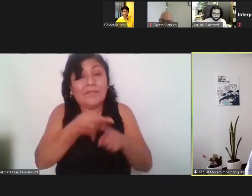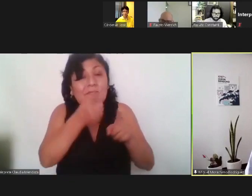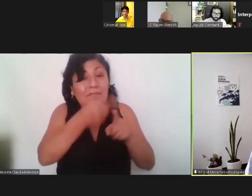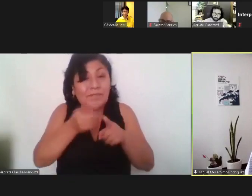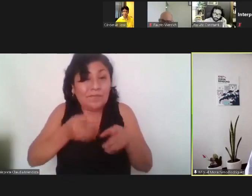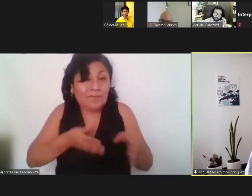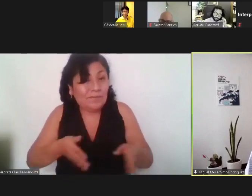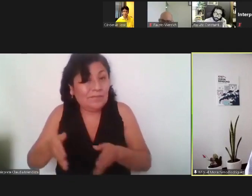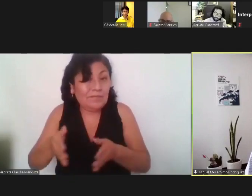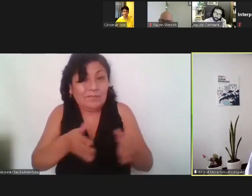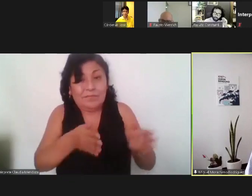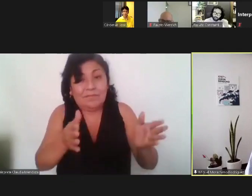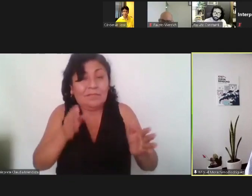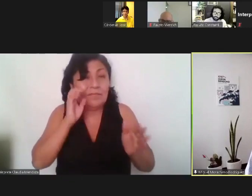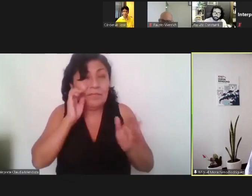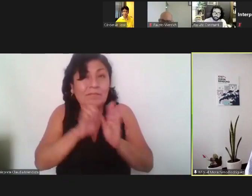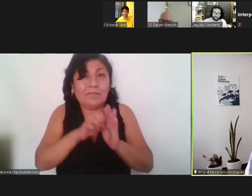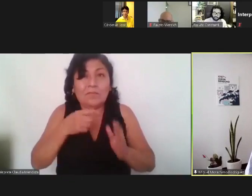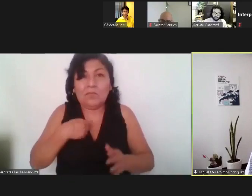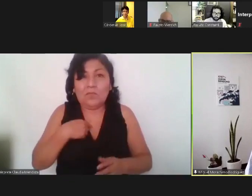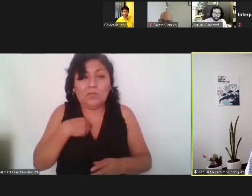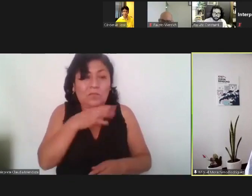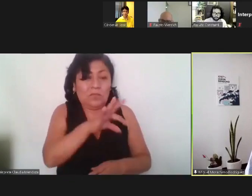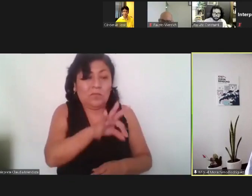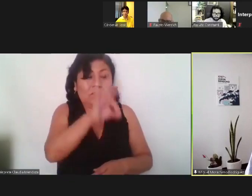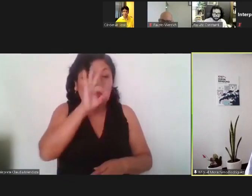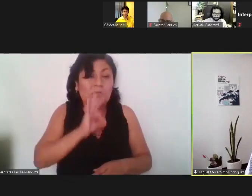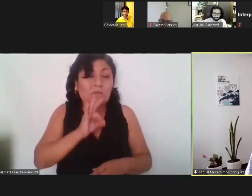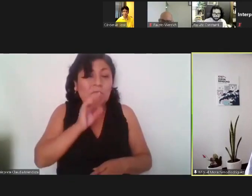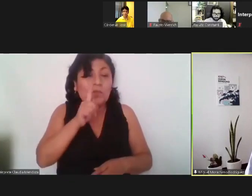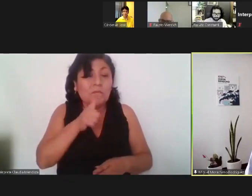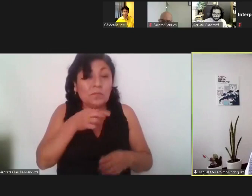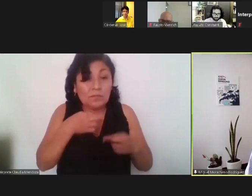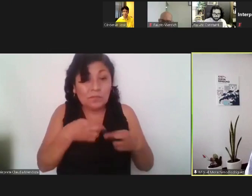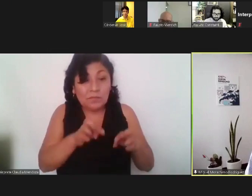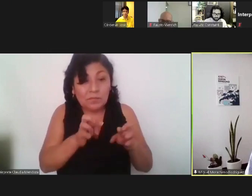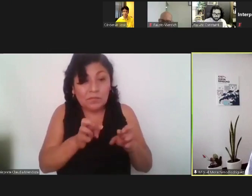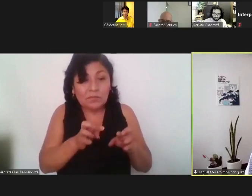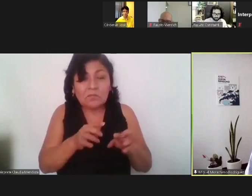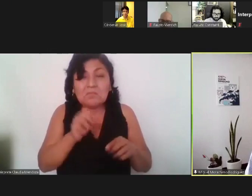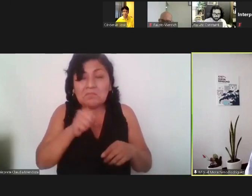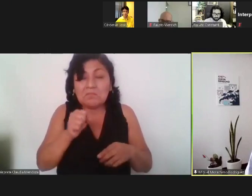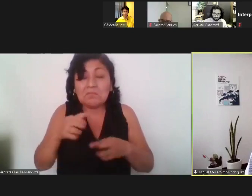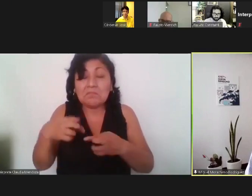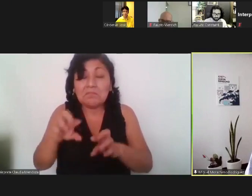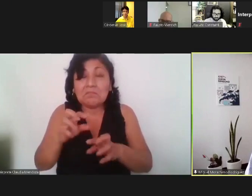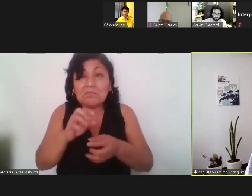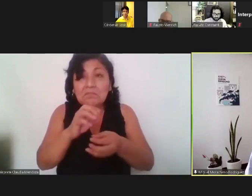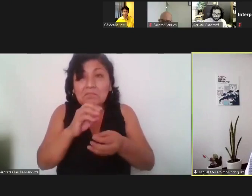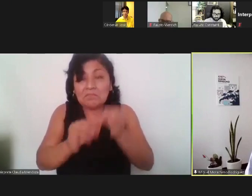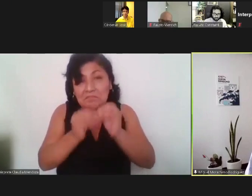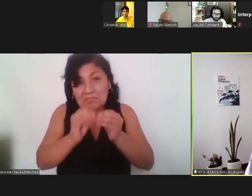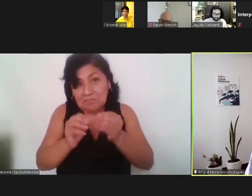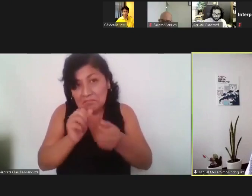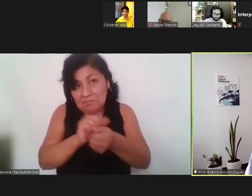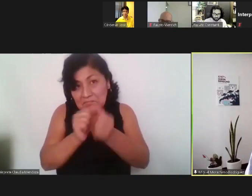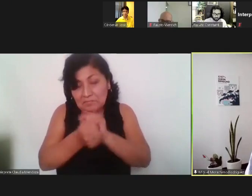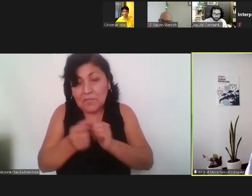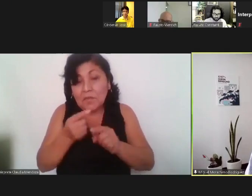puedo elegir una licencia que permita su transformación simplemente, pero puedo continuar prohibiendo